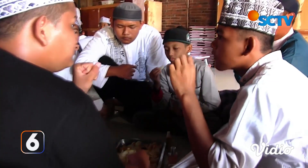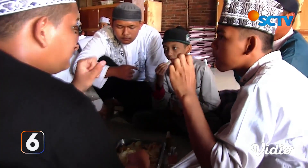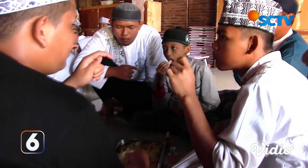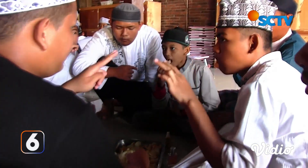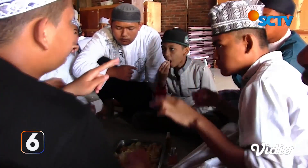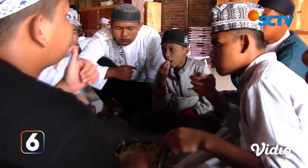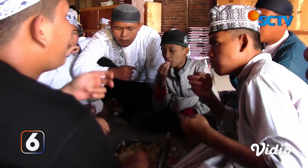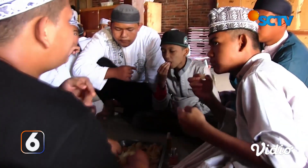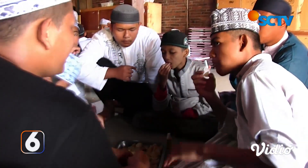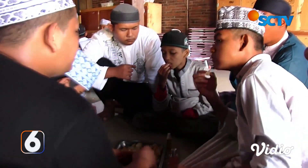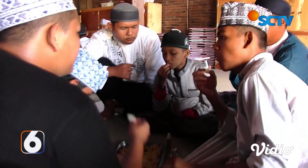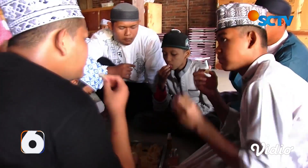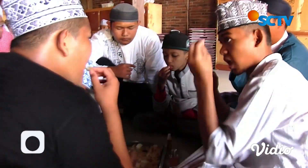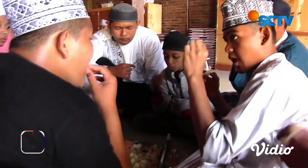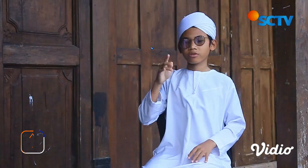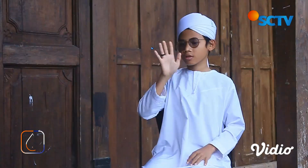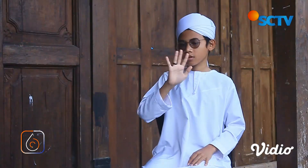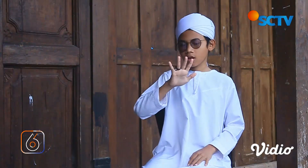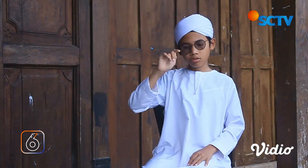Saya bahagia, tidak sulit. Saya bahagia